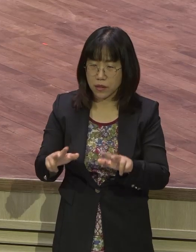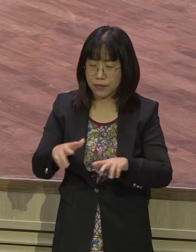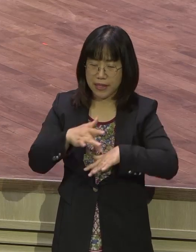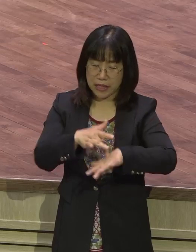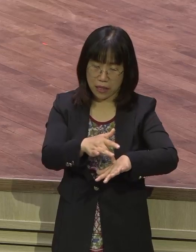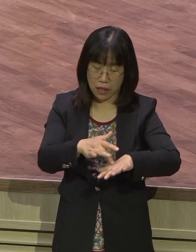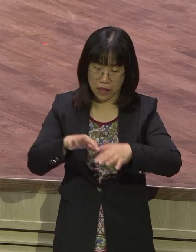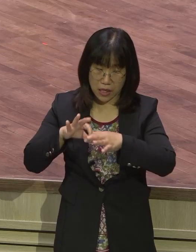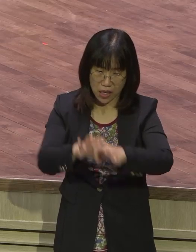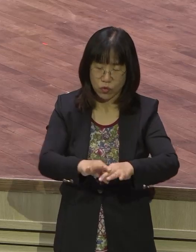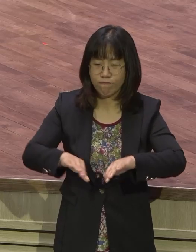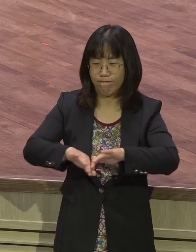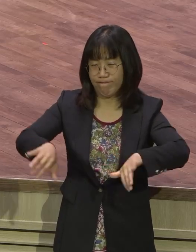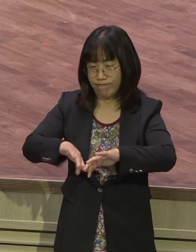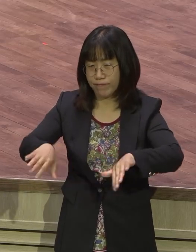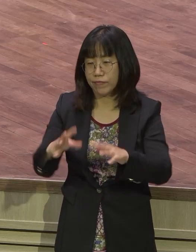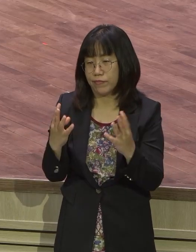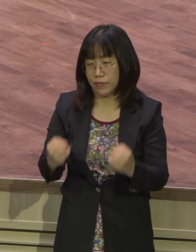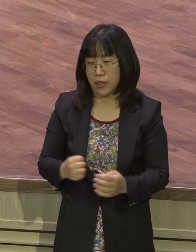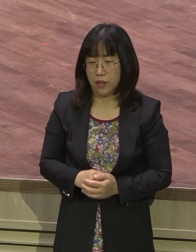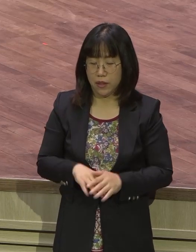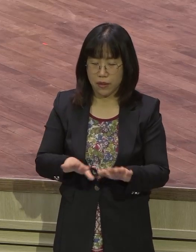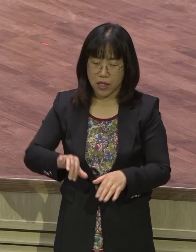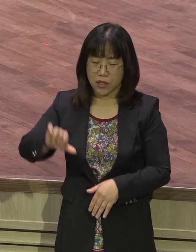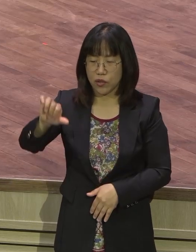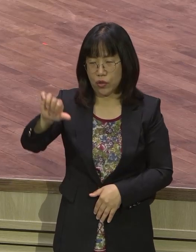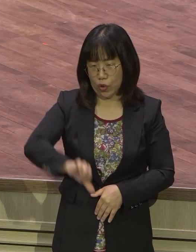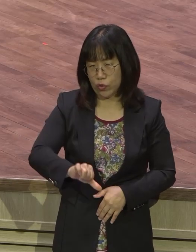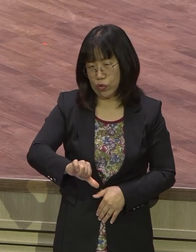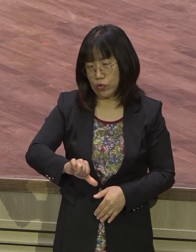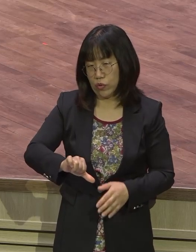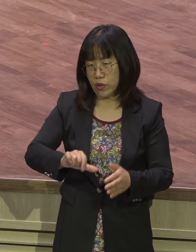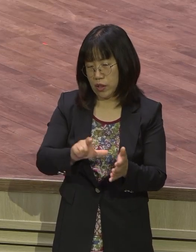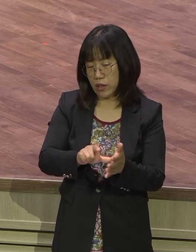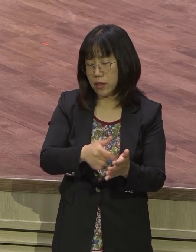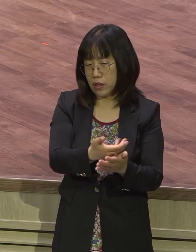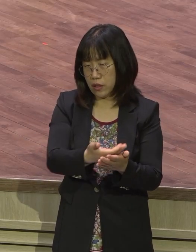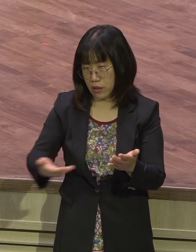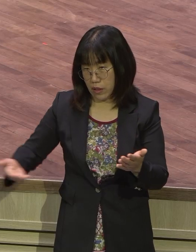사단의 전략이 이게 저주받은 땅에 일어난 말세의 징조들이